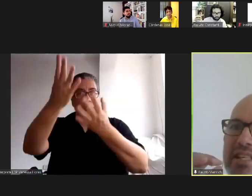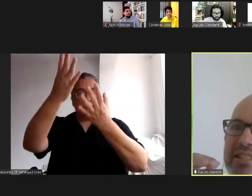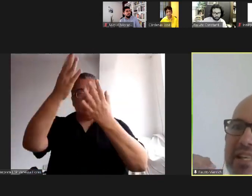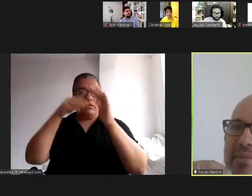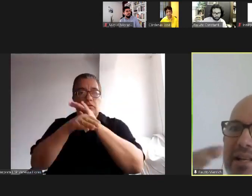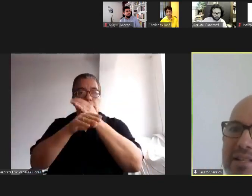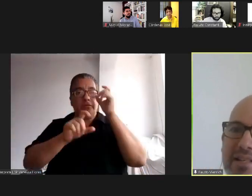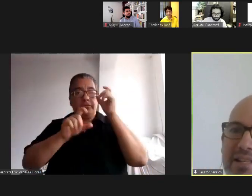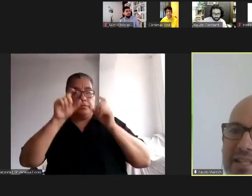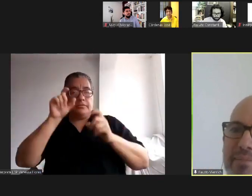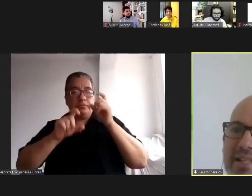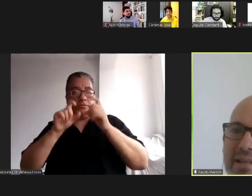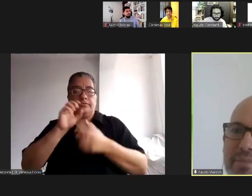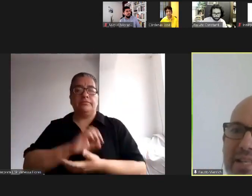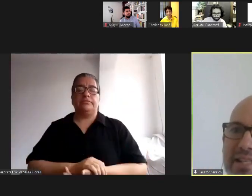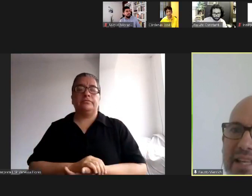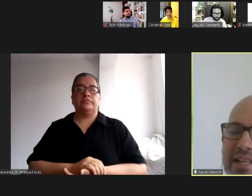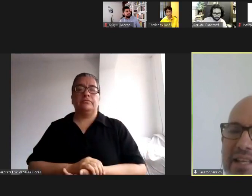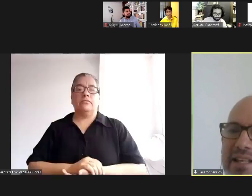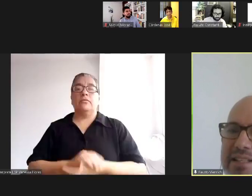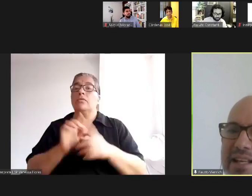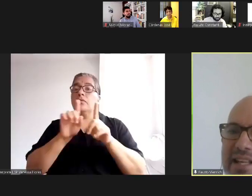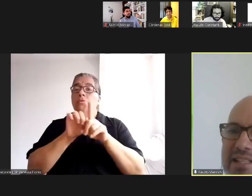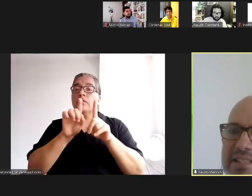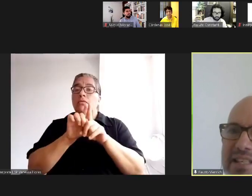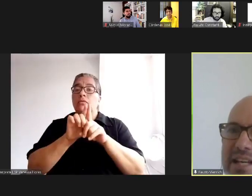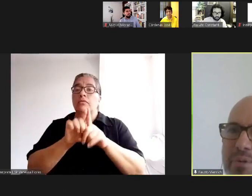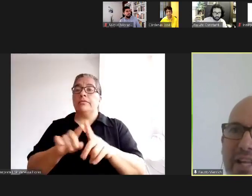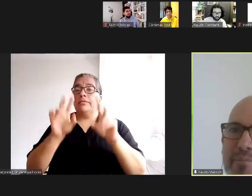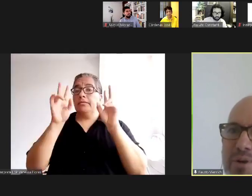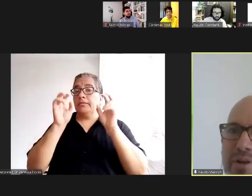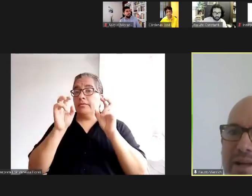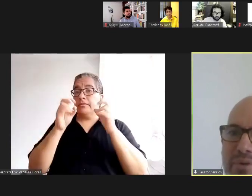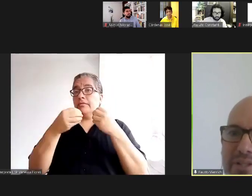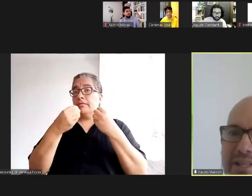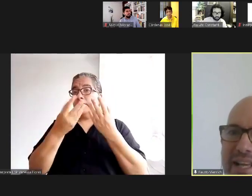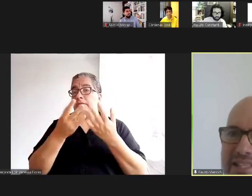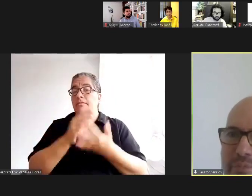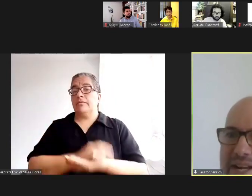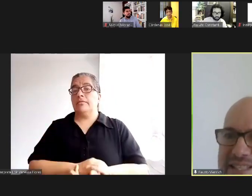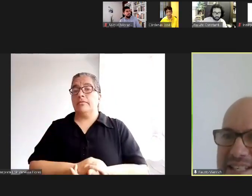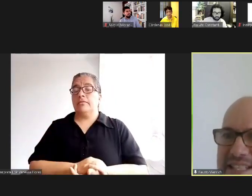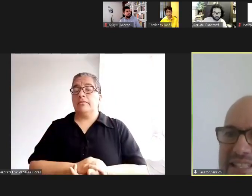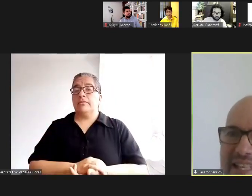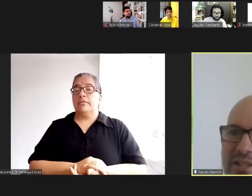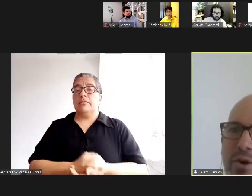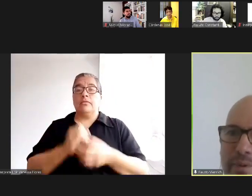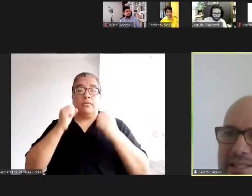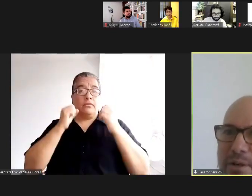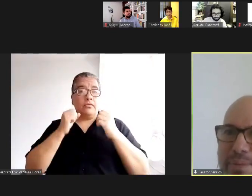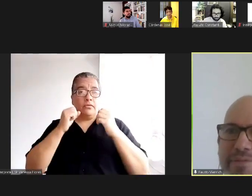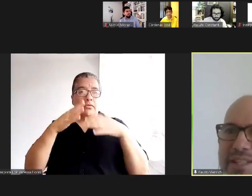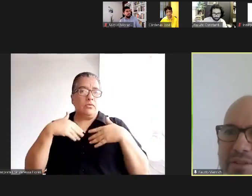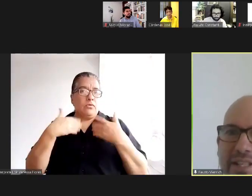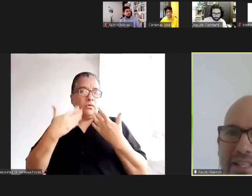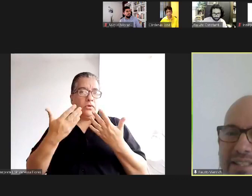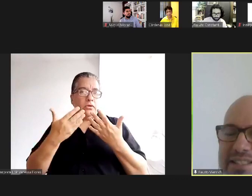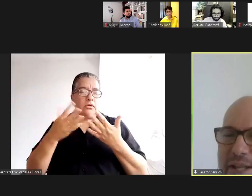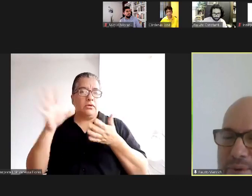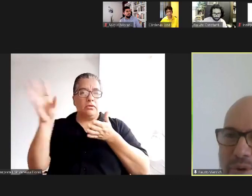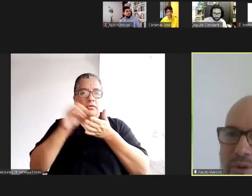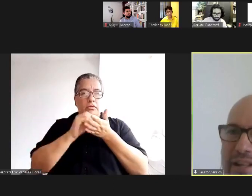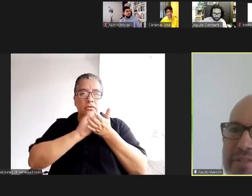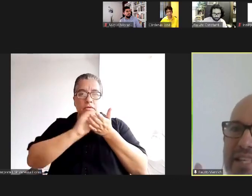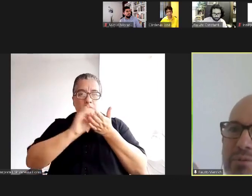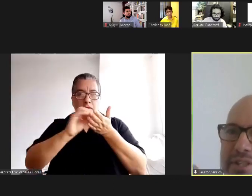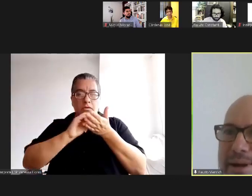y el tema también de garantizar, por ejemplo, la posibilidad de que se puedan hacer citas de obras, ¿no? Para efectos de citar